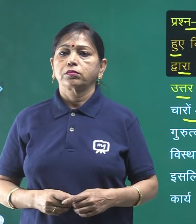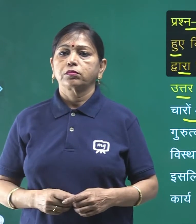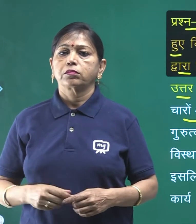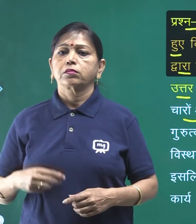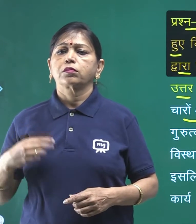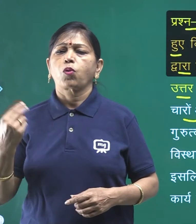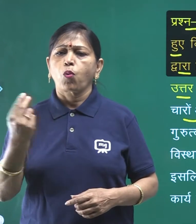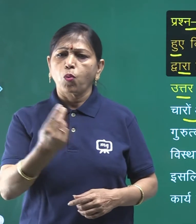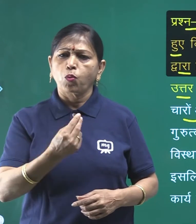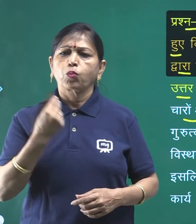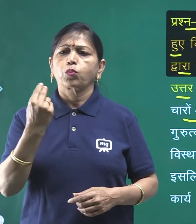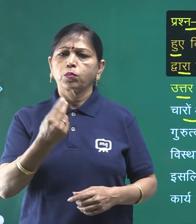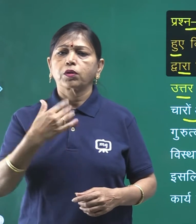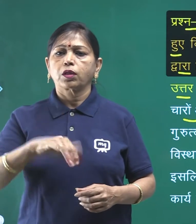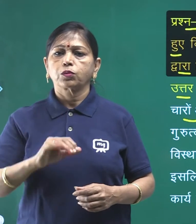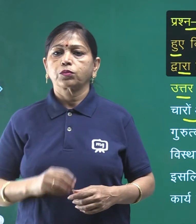घूमता है तो